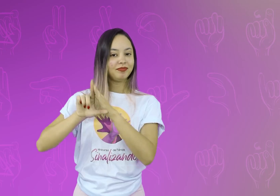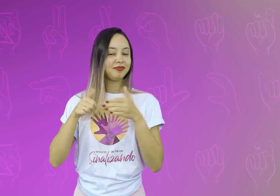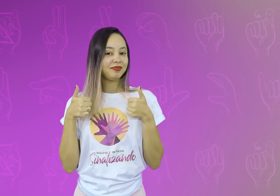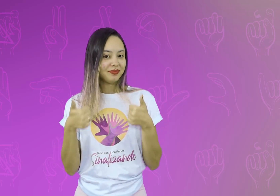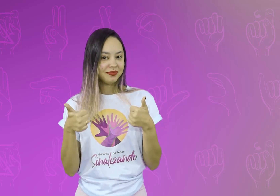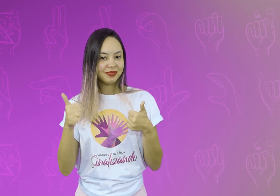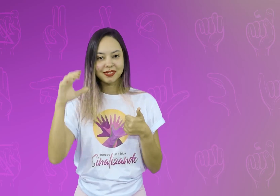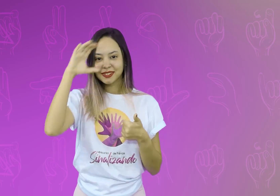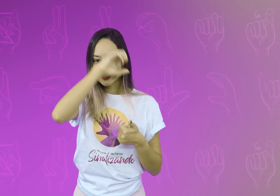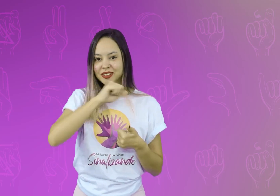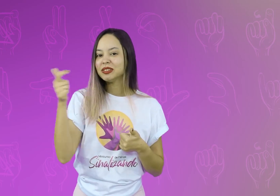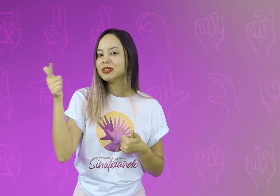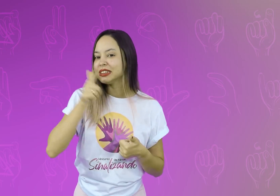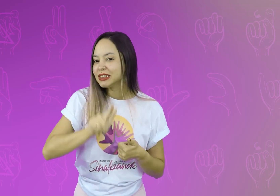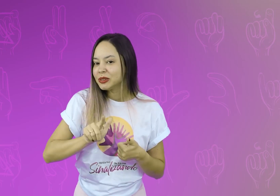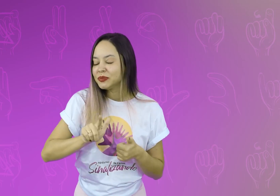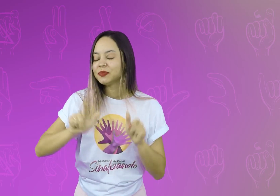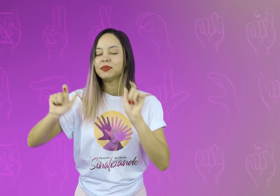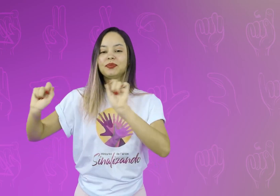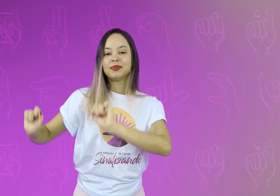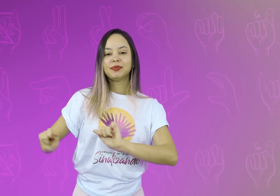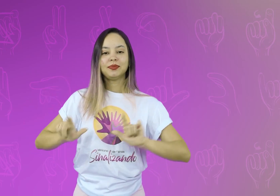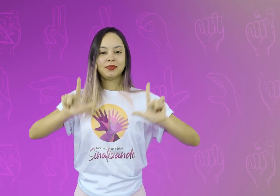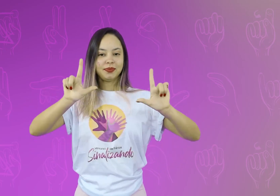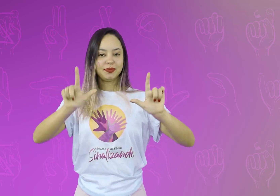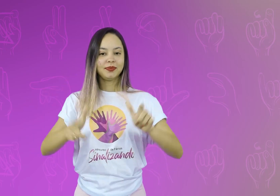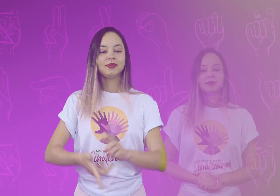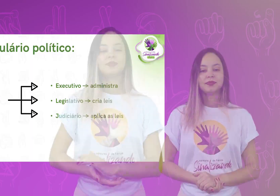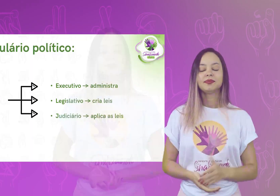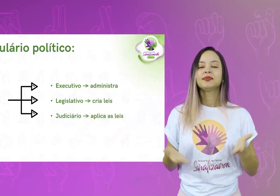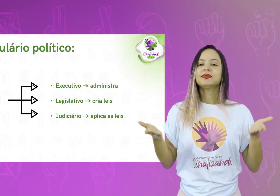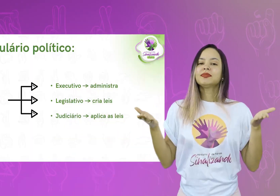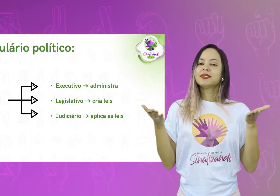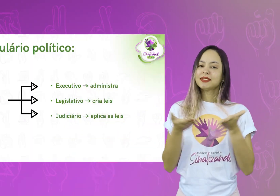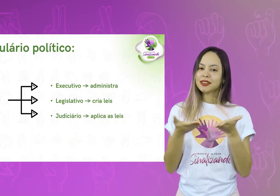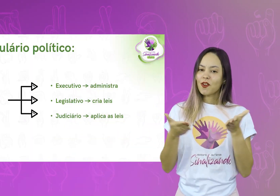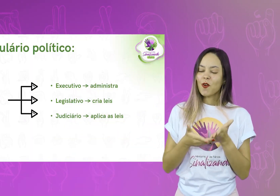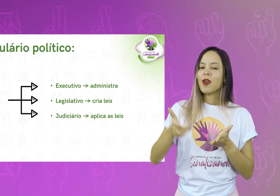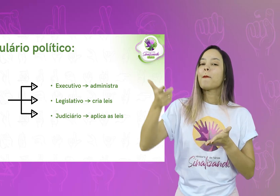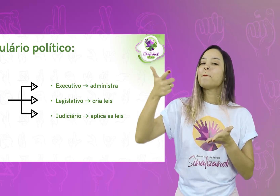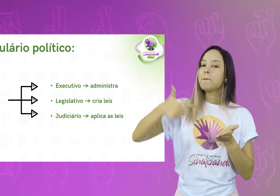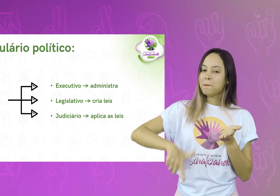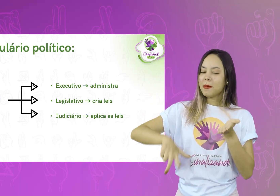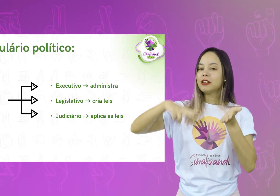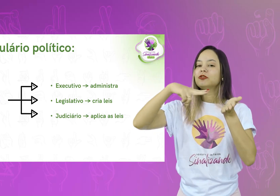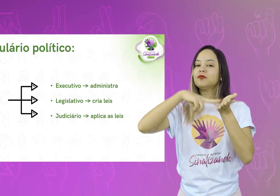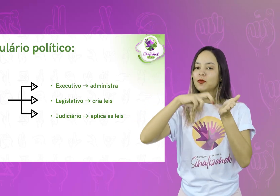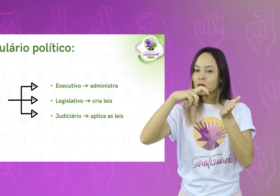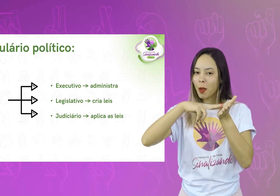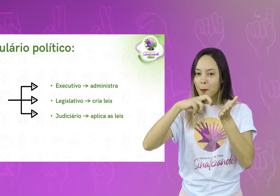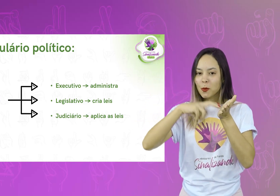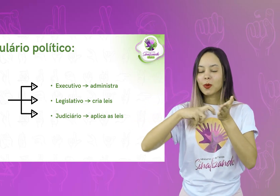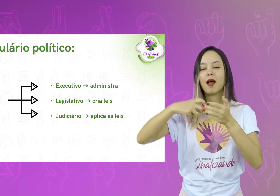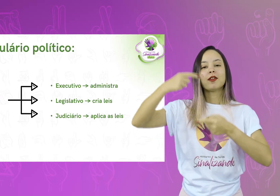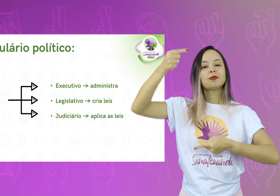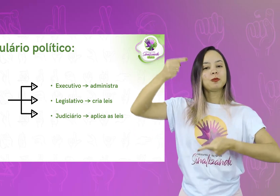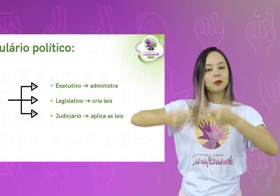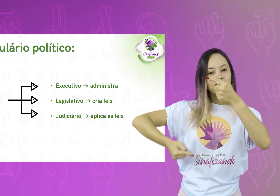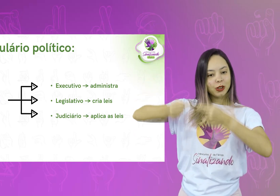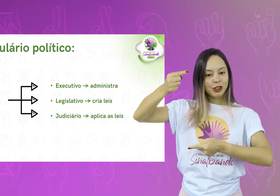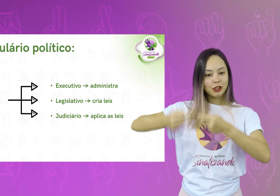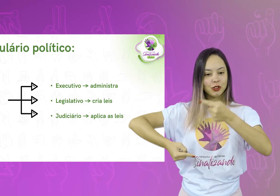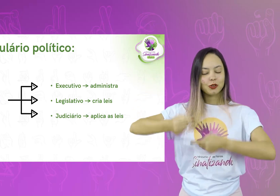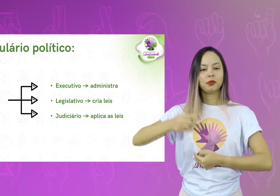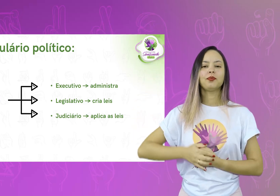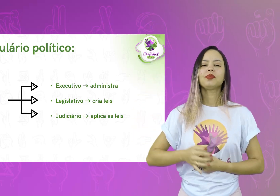lei. Ok? Conseguiram aprender? Seguindo para o próximo slide, a gente vai ter a